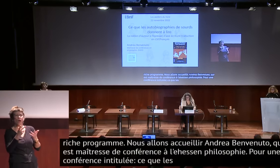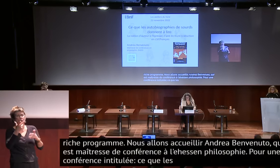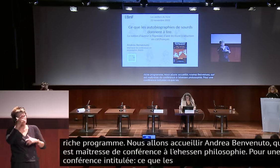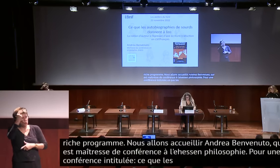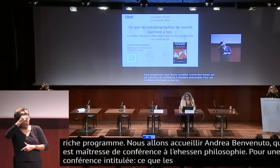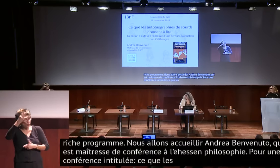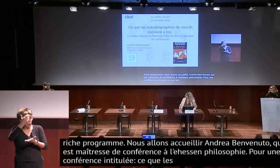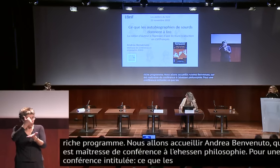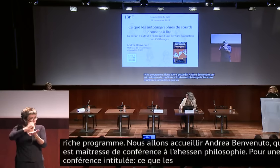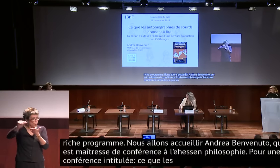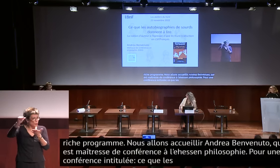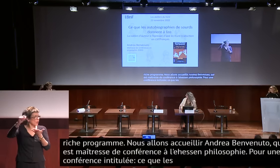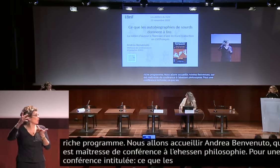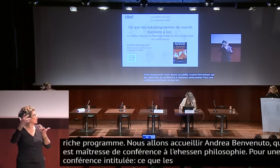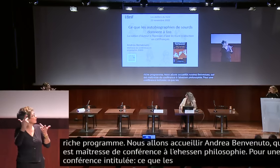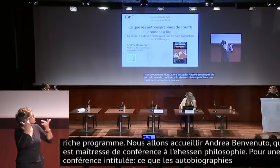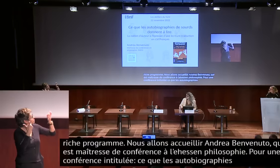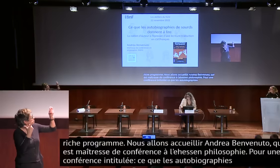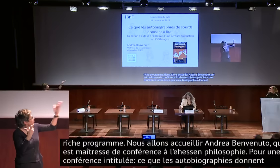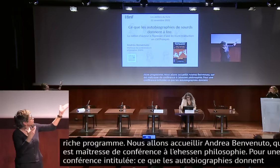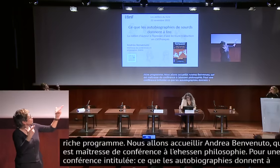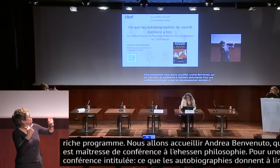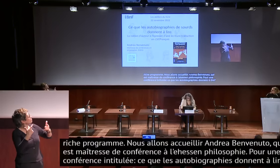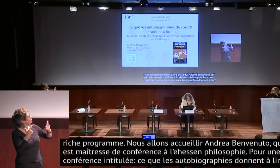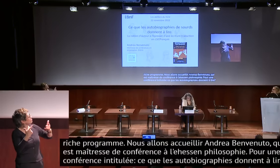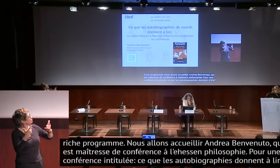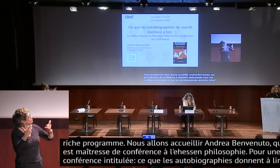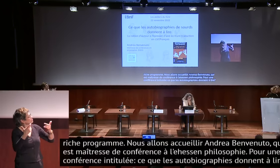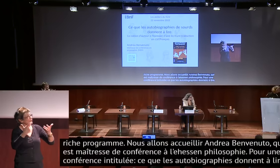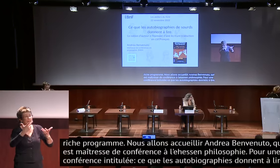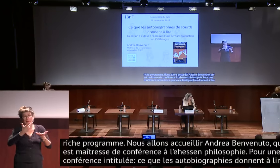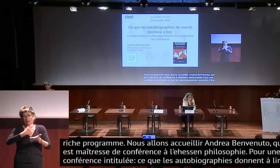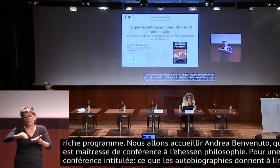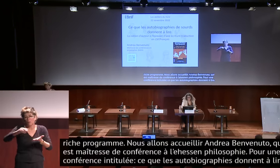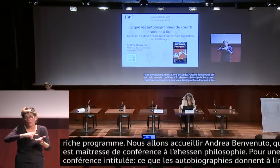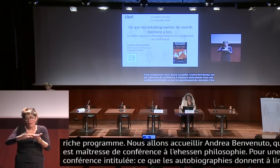écriture traduction en LSF français ». Je vous remercie beaucoup.